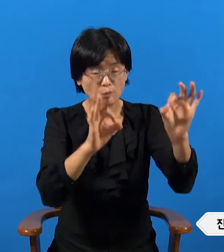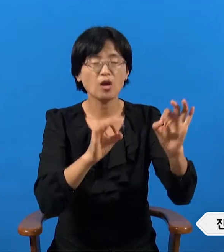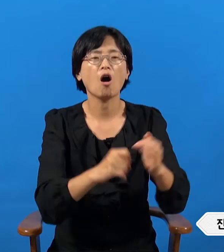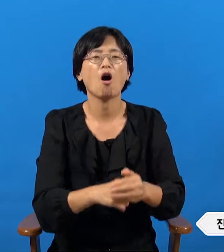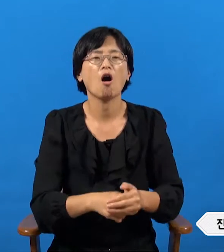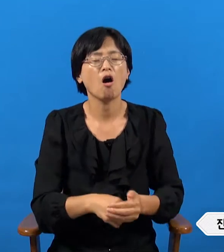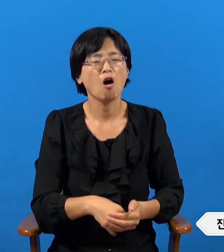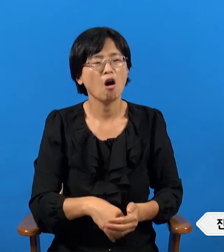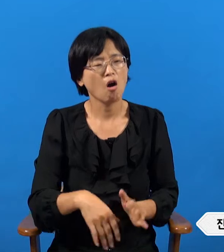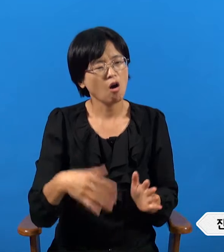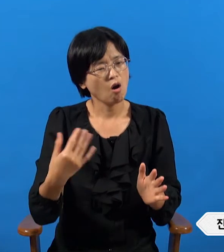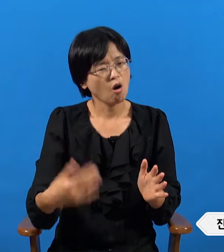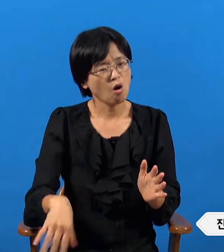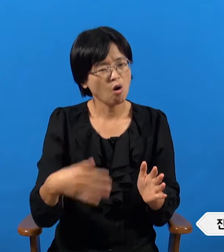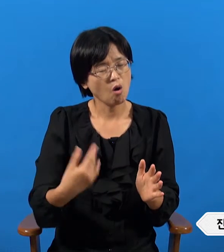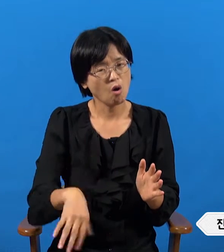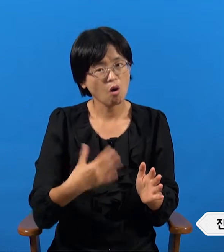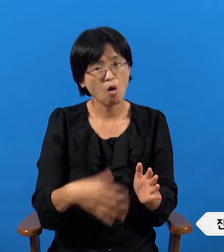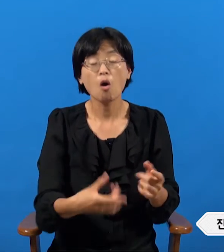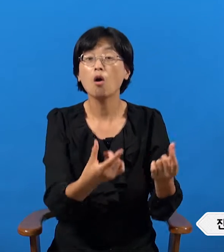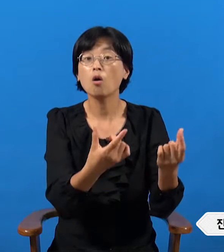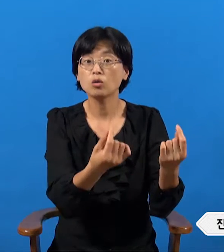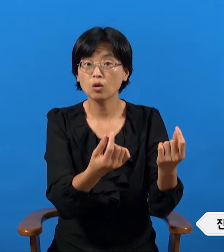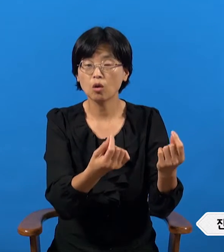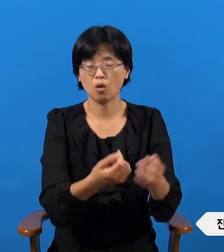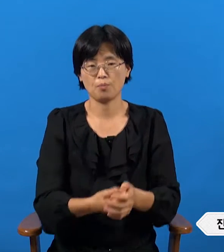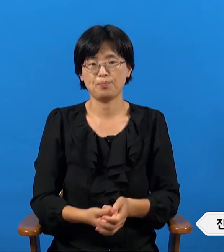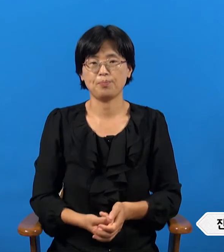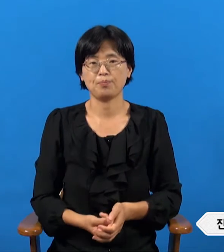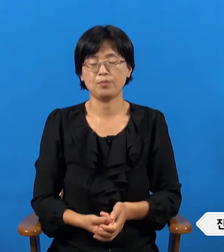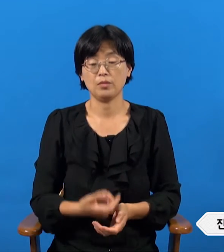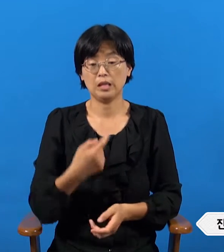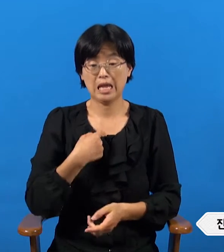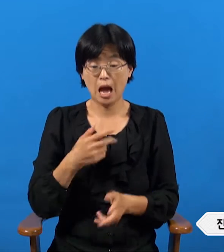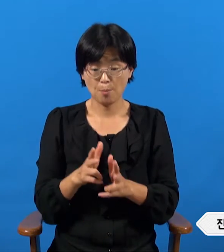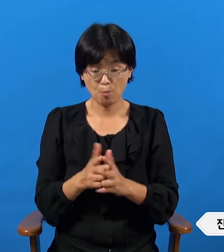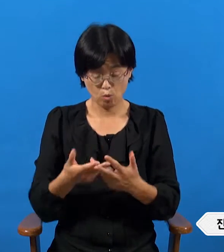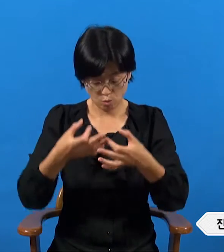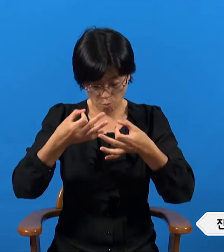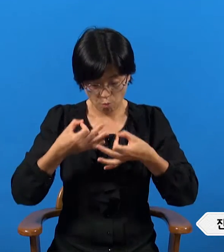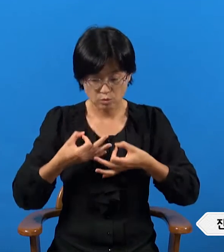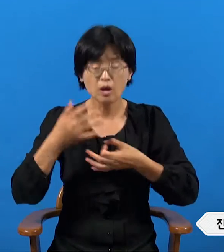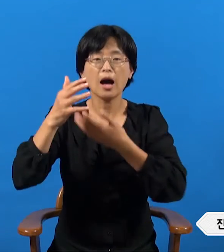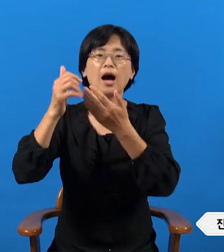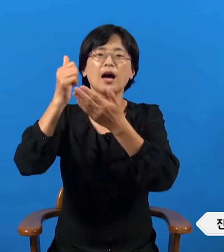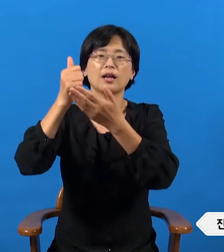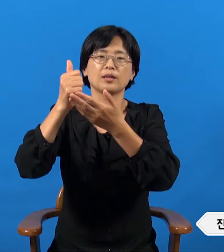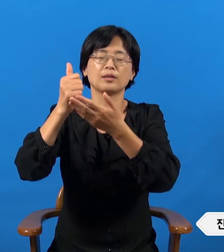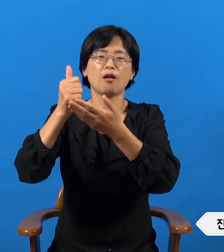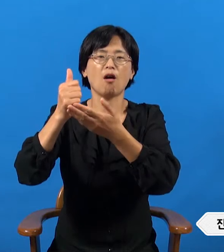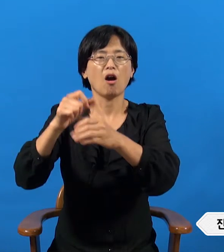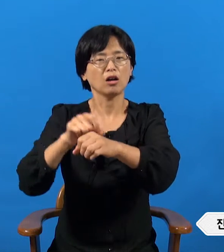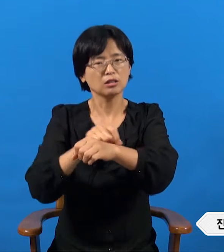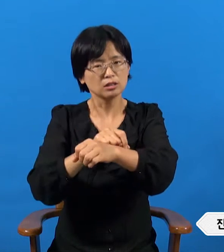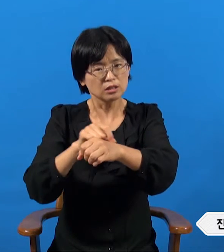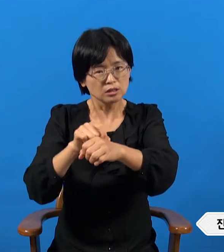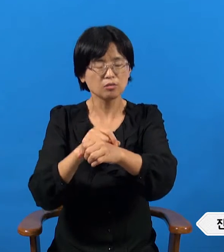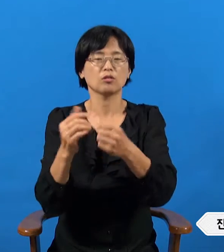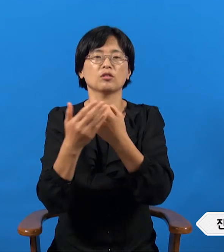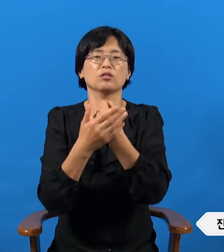지으신 하나님을 향해서 감사와 찬양하지 못하는 이 아이러니컬한 사건을 한번